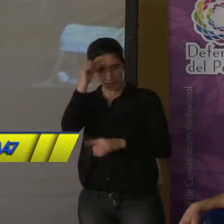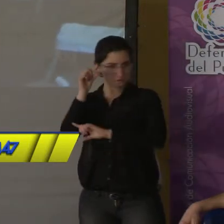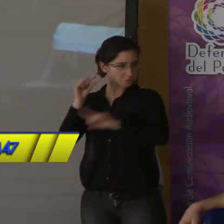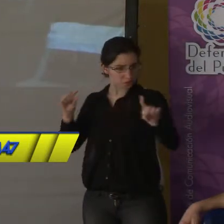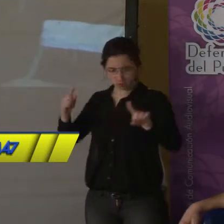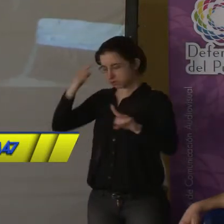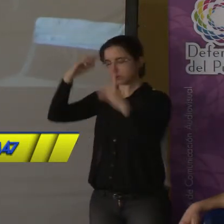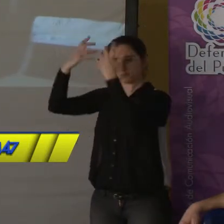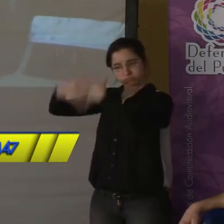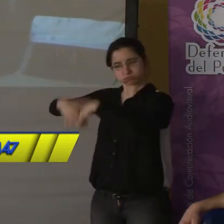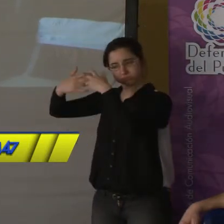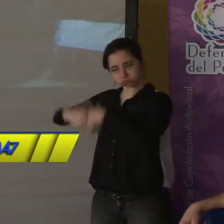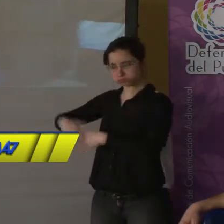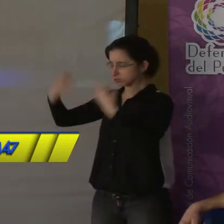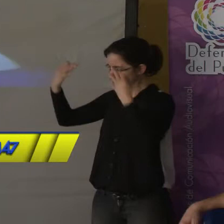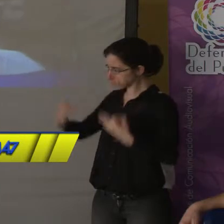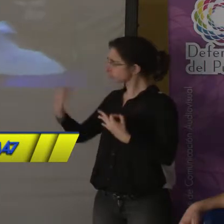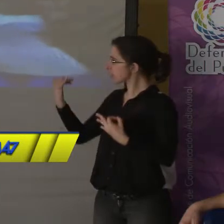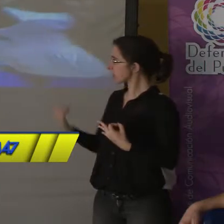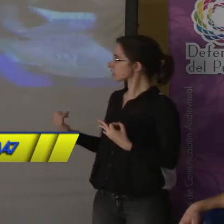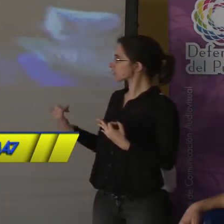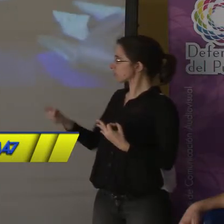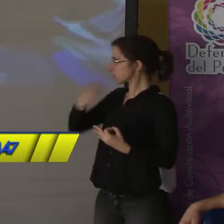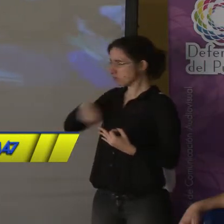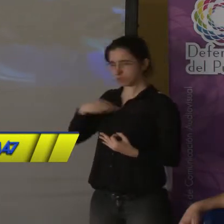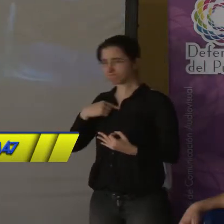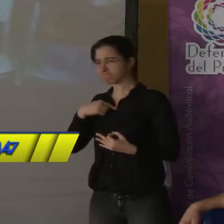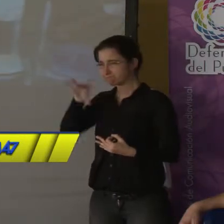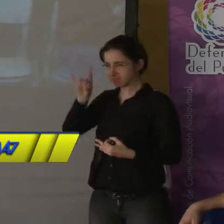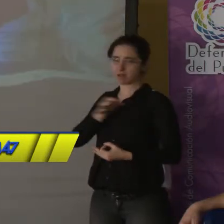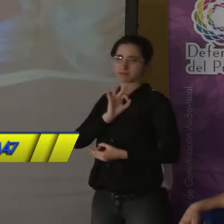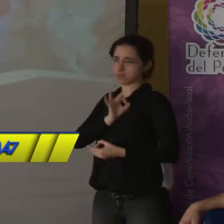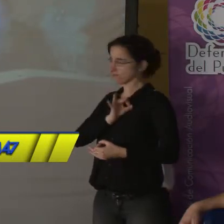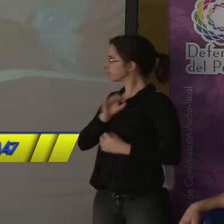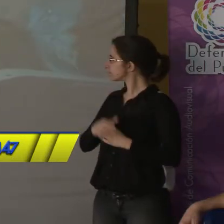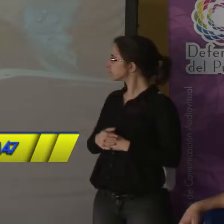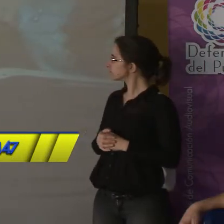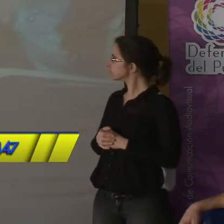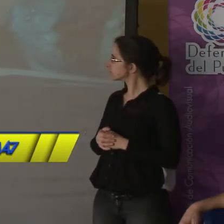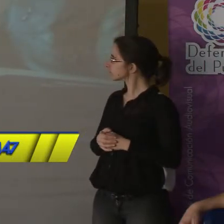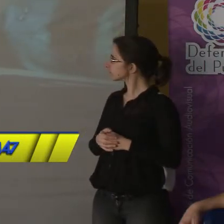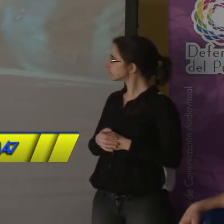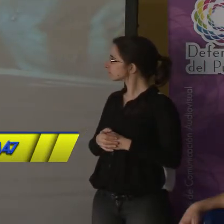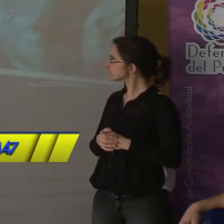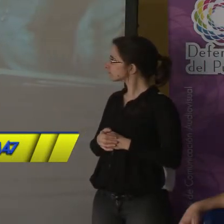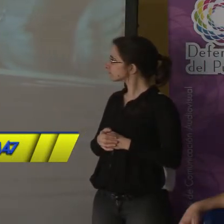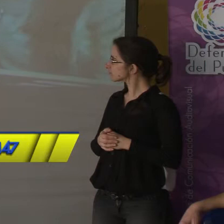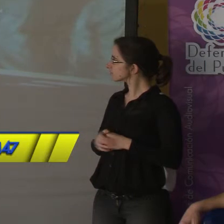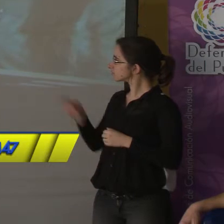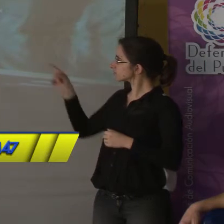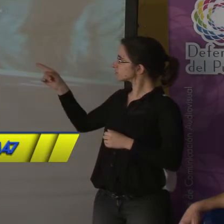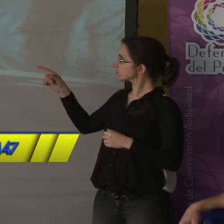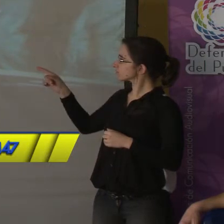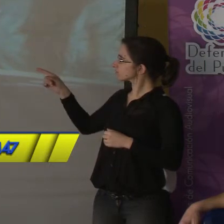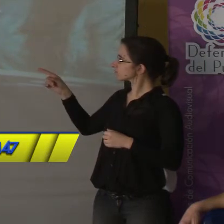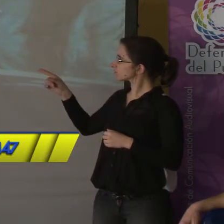uso de razón, pensamos con responsabilidad y sobre todo sabemos elegir lo que queremos. Bueno, como decía Alexis, nosotros queremos